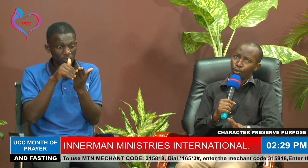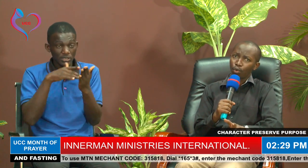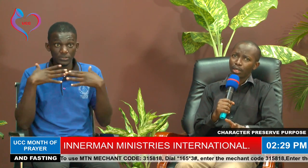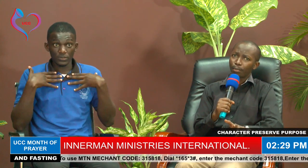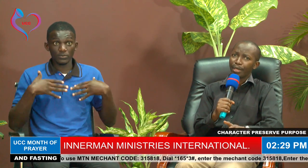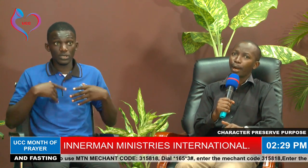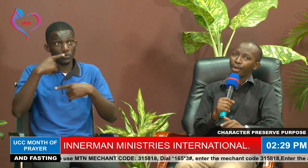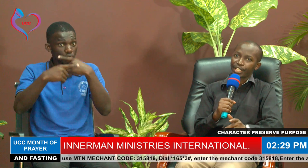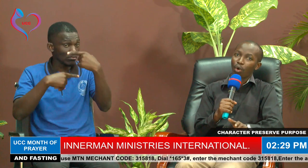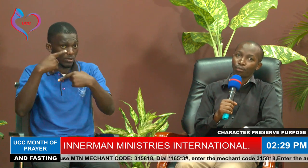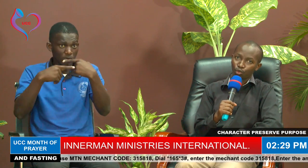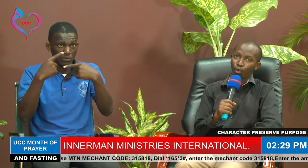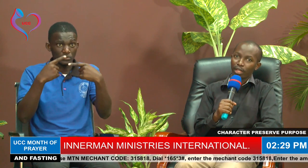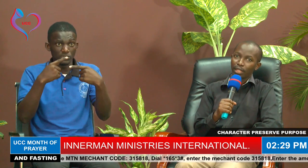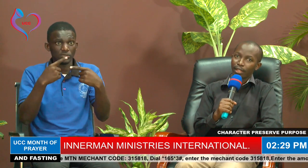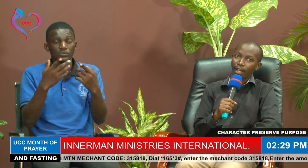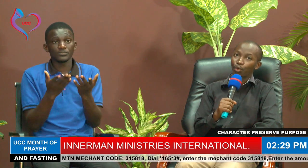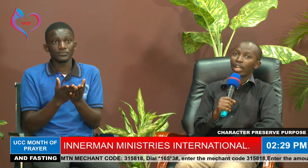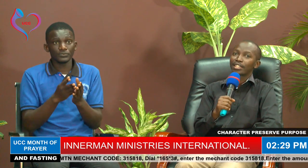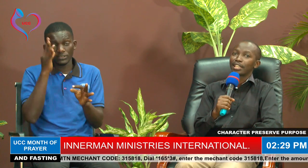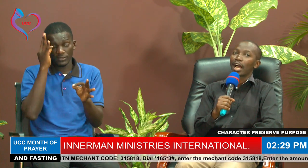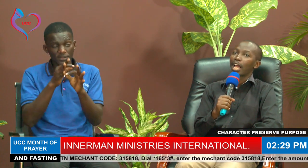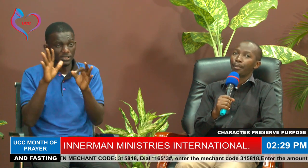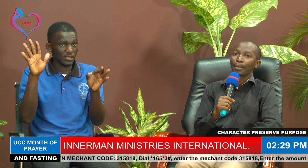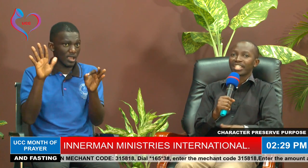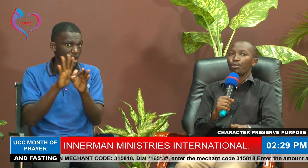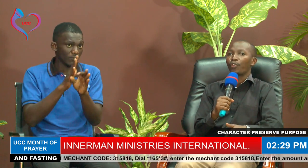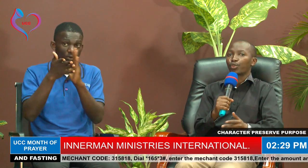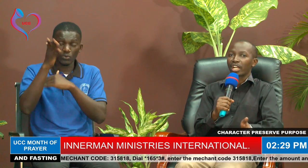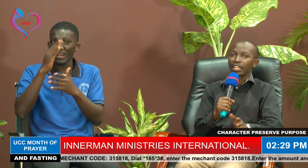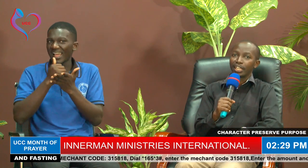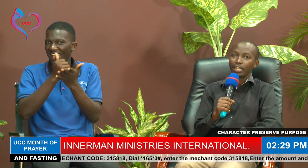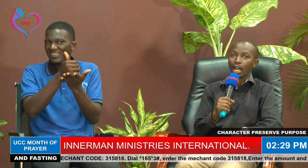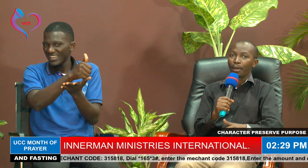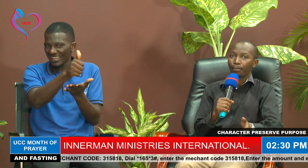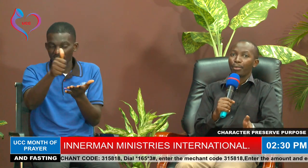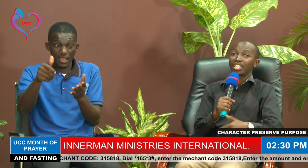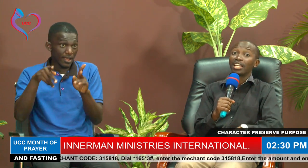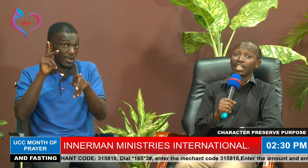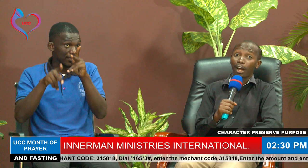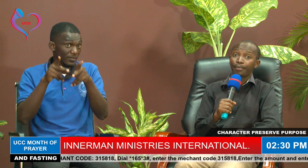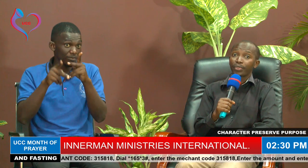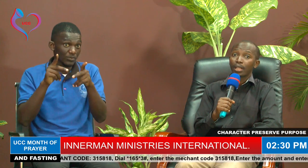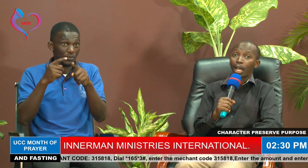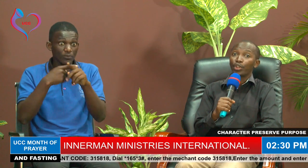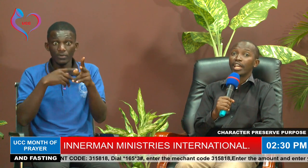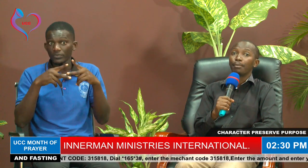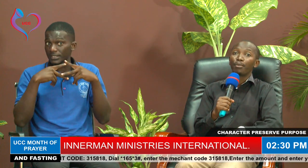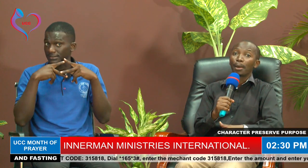mu. Bela mwesi gwa mcho. Katonda ze ayamba abasiba kufajitua tanikireri. Ngambe baibo jetandikira. Katonda ya ayamba mukama